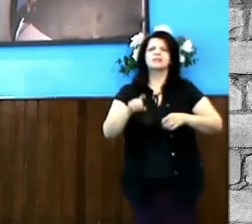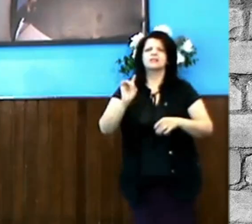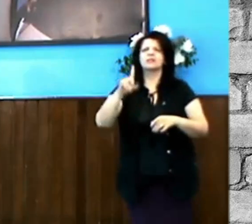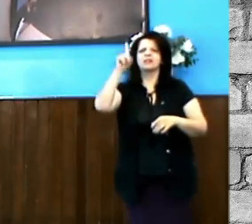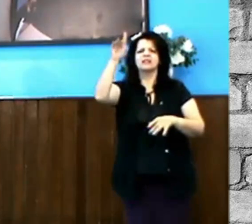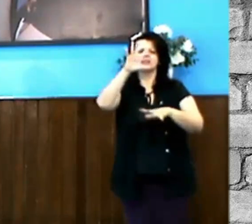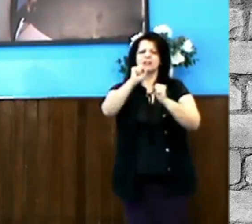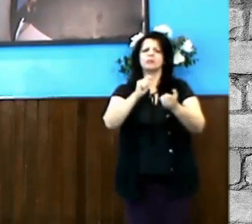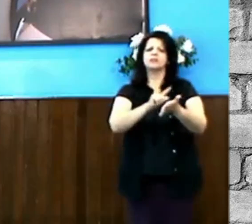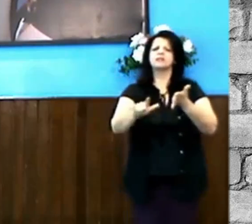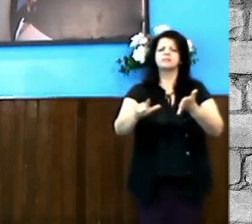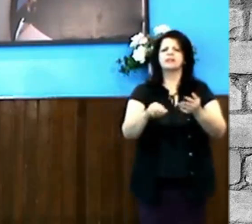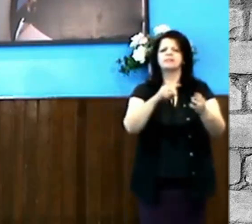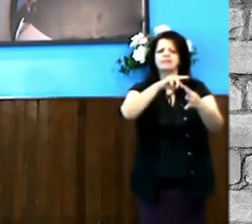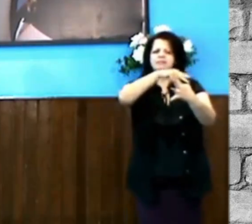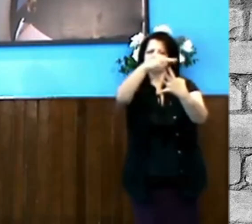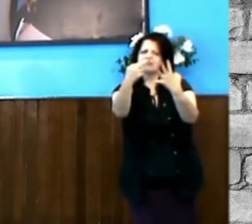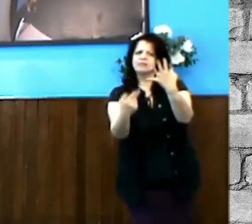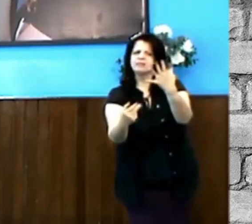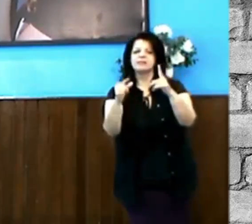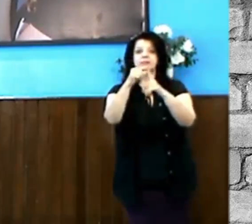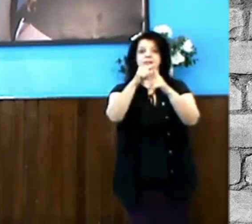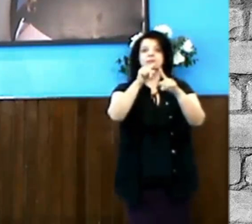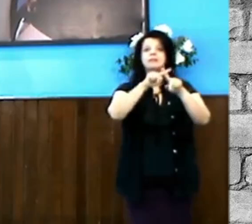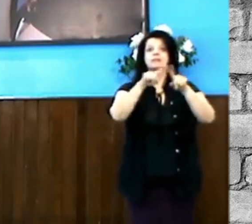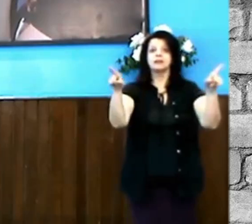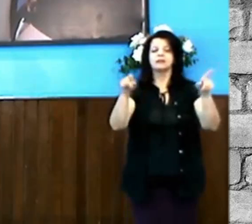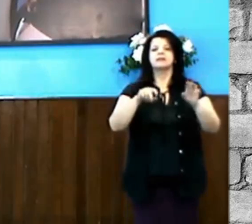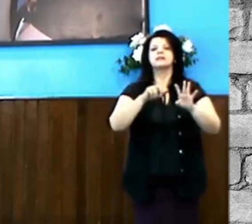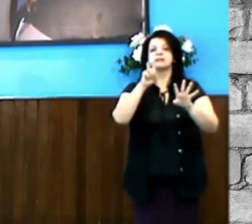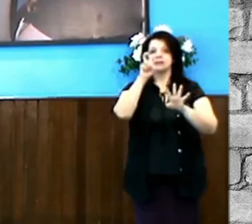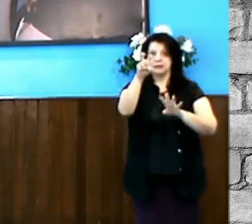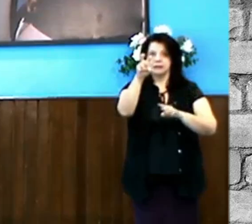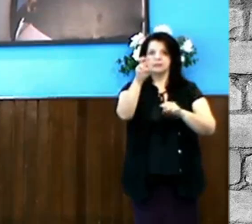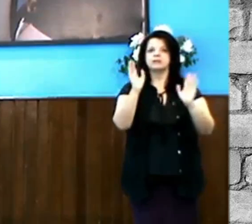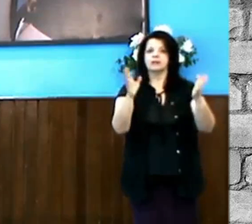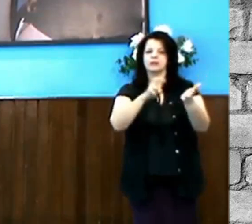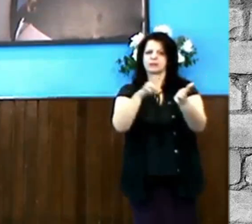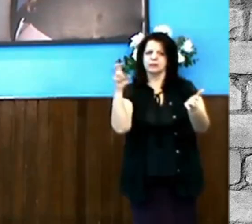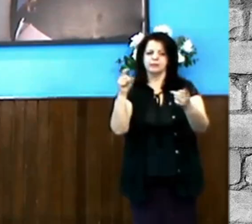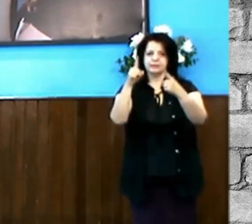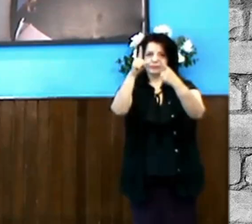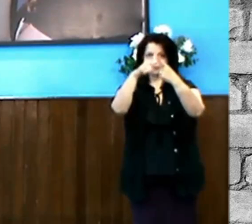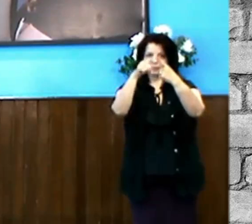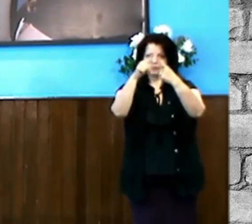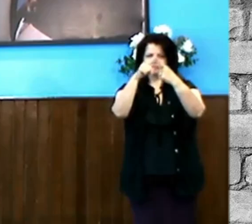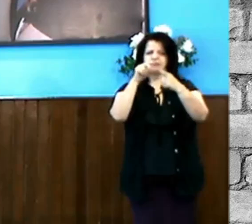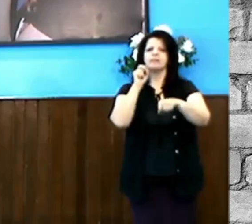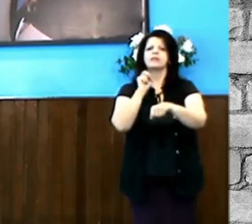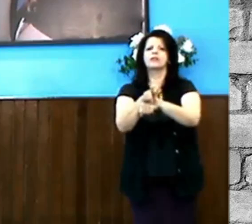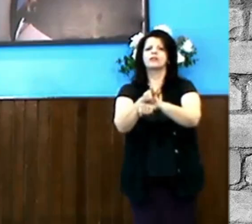Existem várias na Bíblia, mas eu vou mencionar algumas. Eu vou mencionar 5. A primeira delas a toxina espiritual